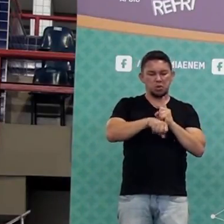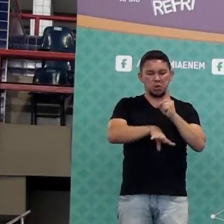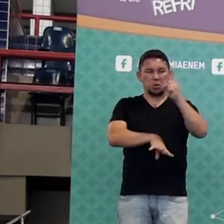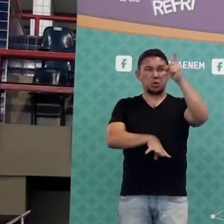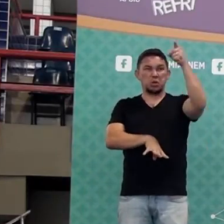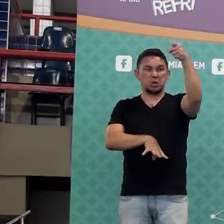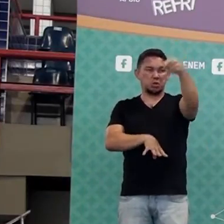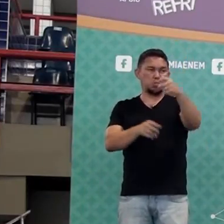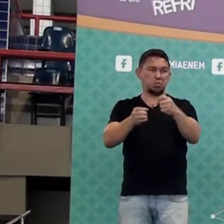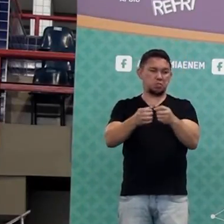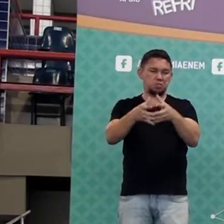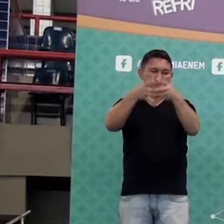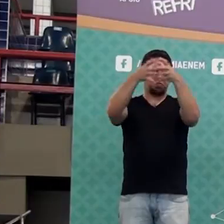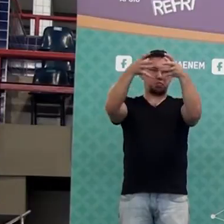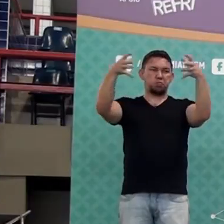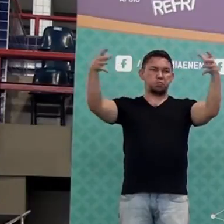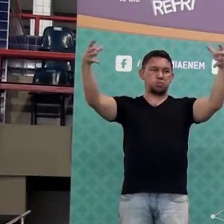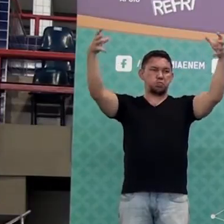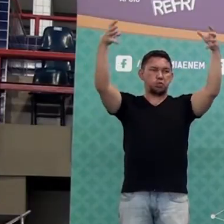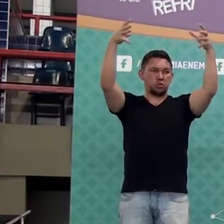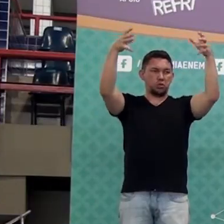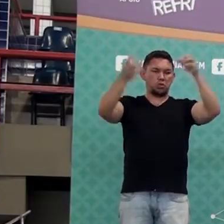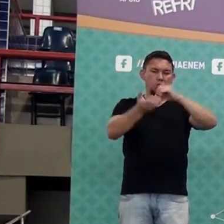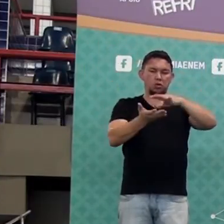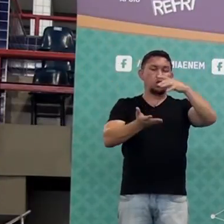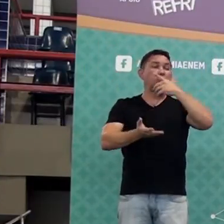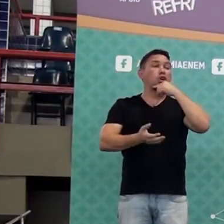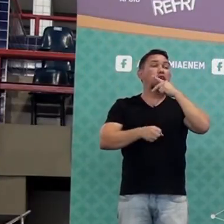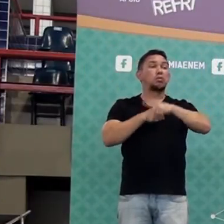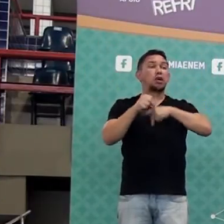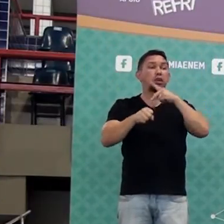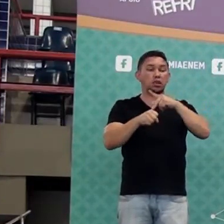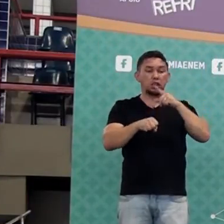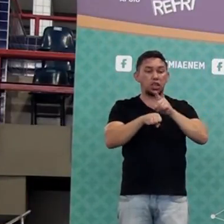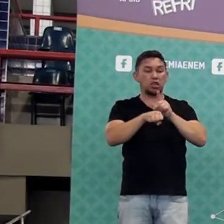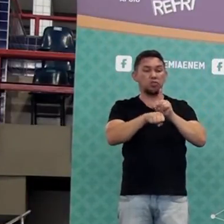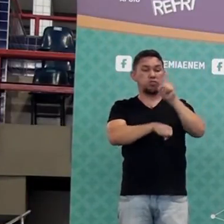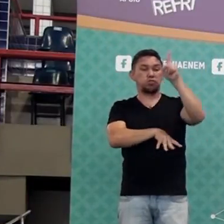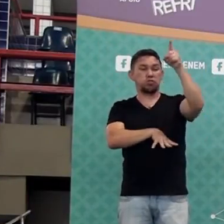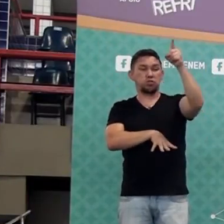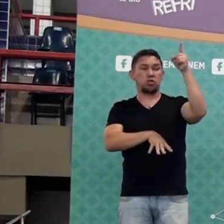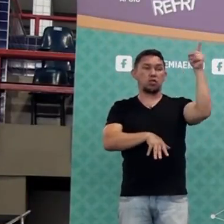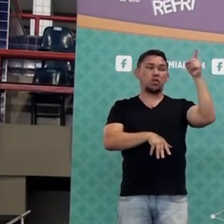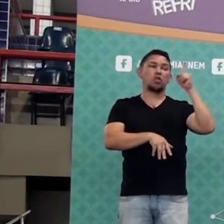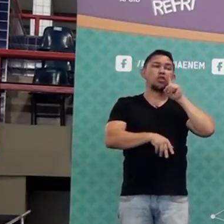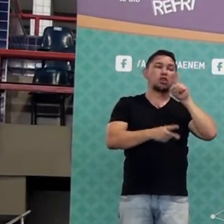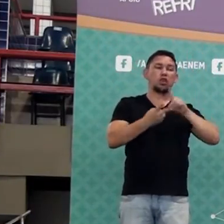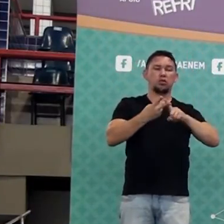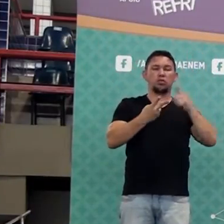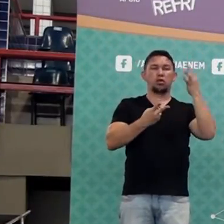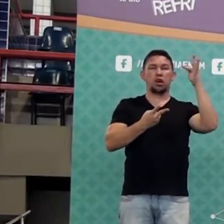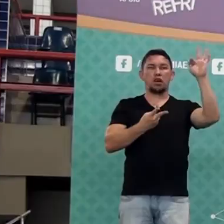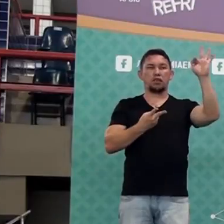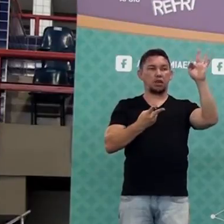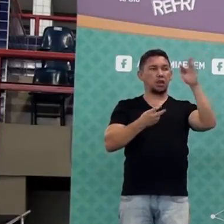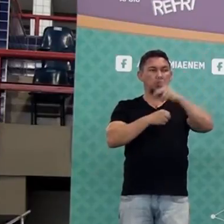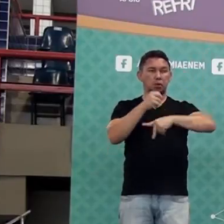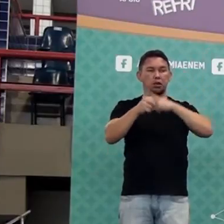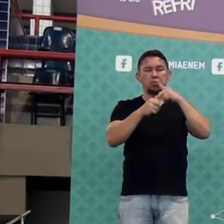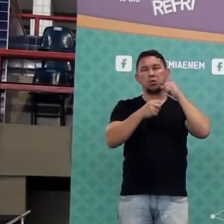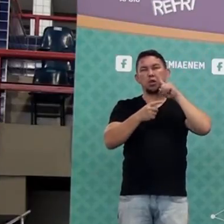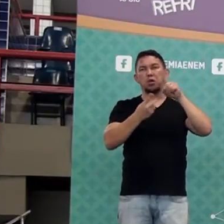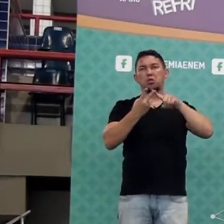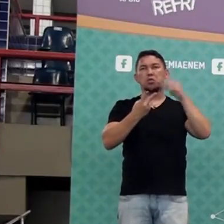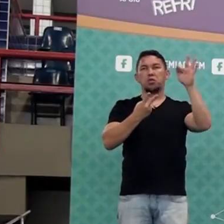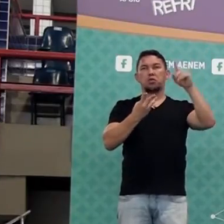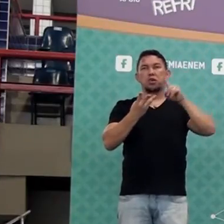principais países que têm armas nucleares? Estados Unidos tem armas nucleares, a França, a Inglaterra,